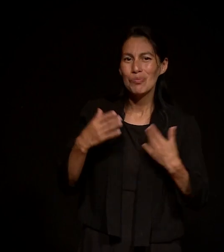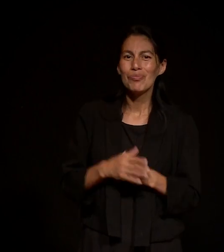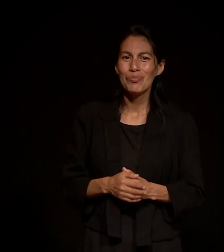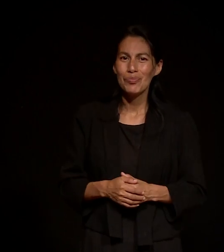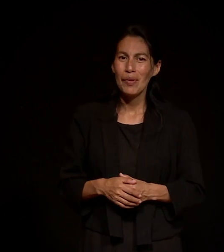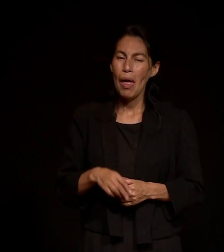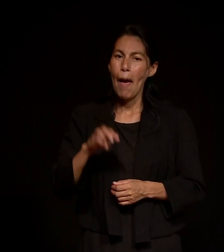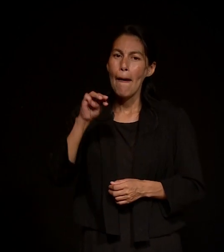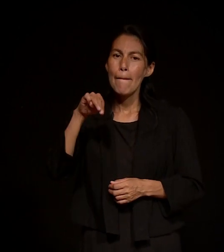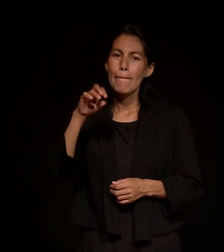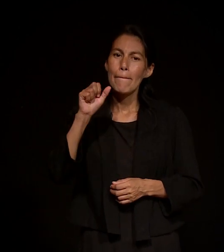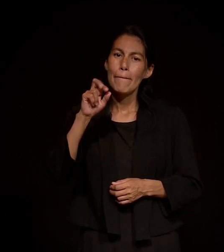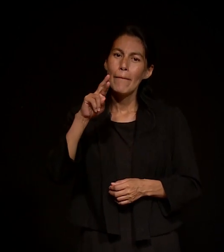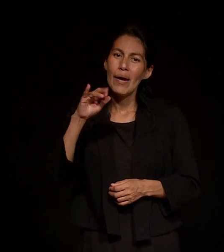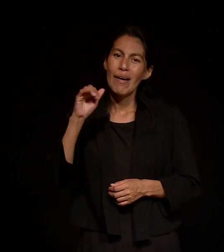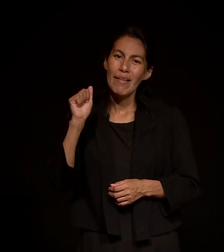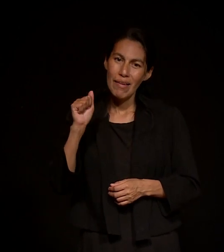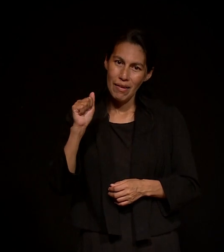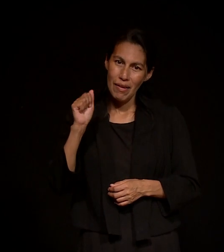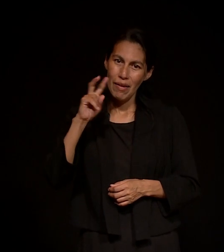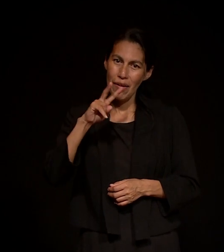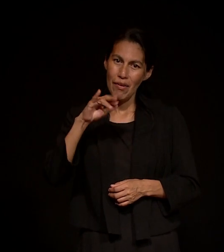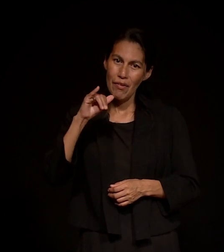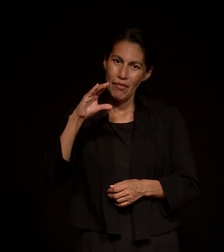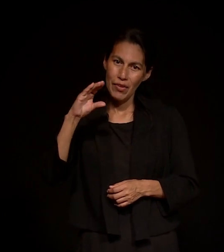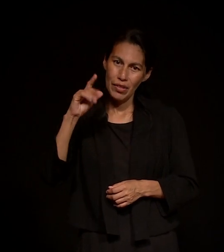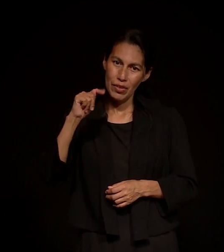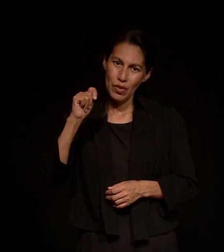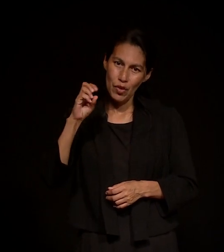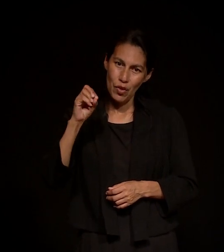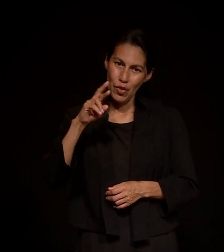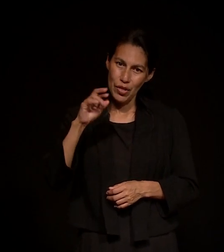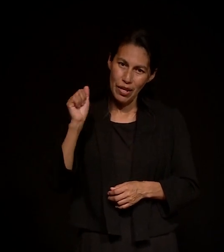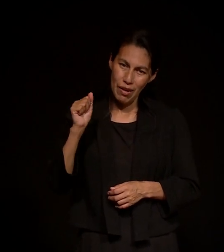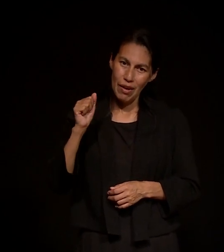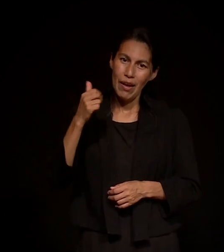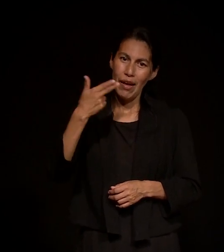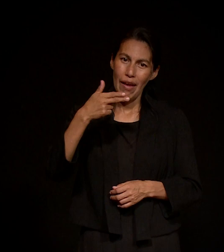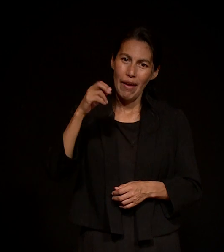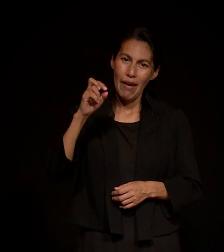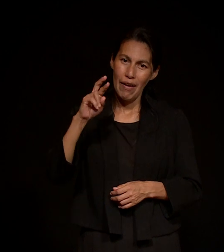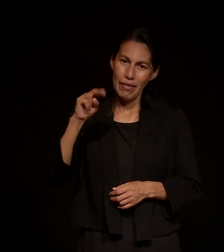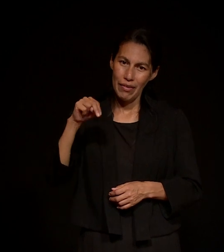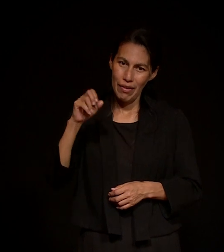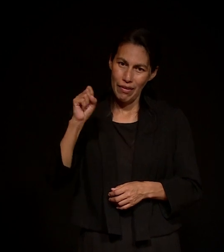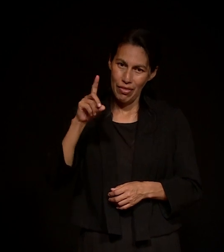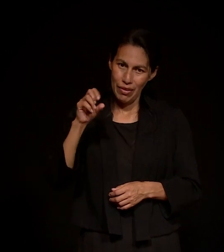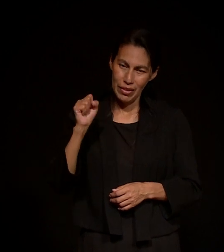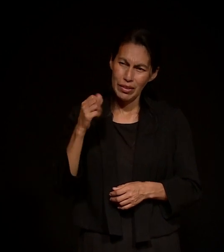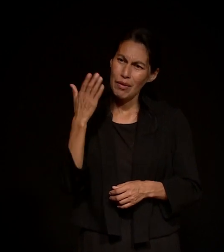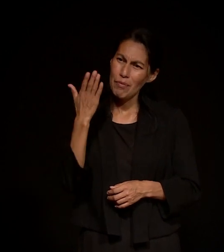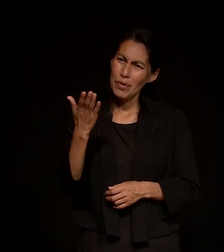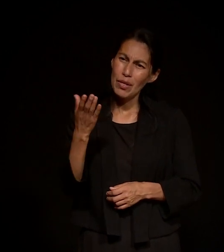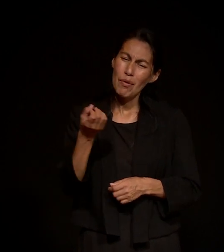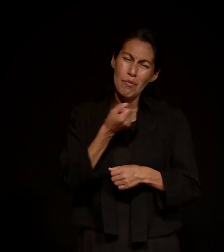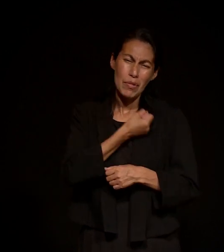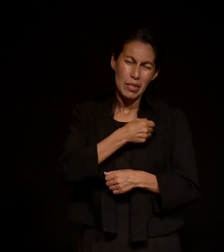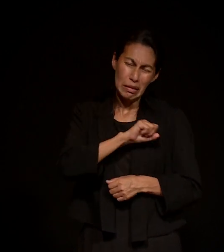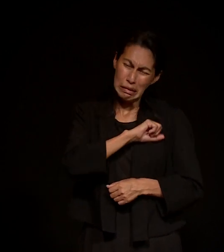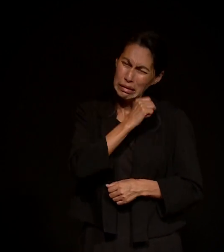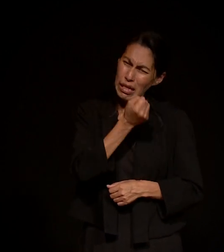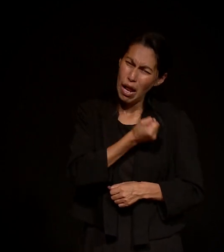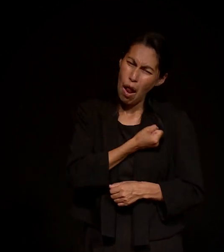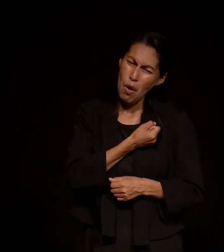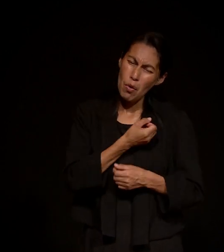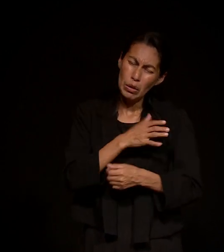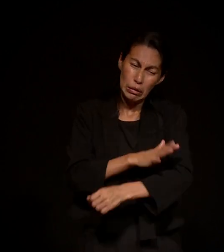Mucho. María Victoria Hernández, buenas noches. Pido oración por mi espiritualidad, salud emocional